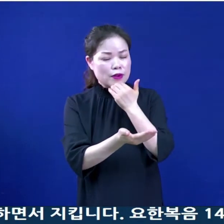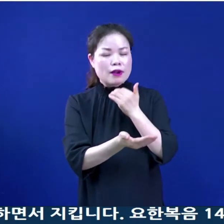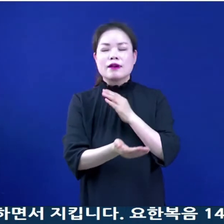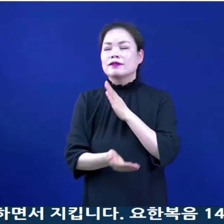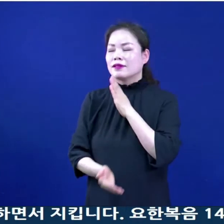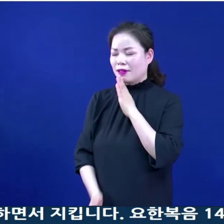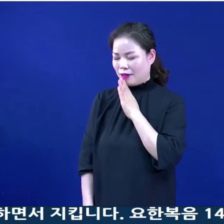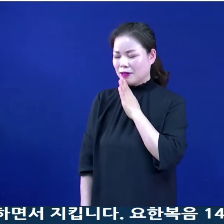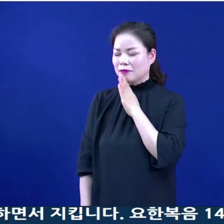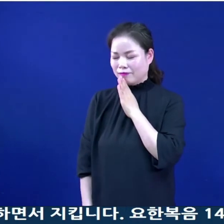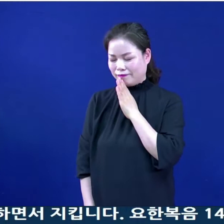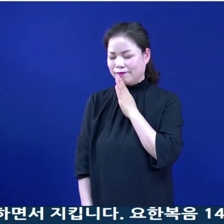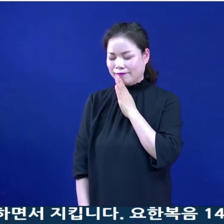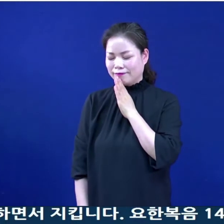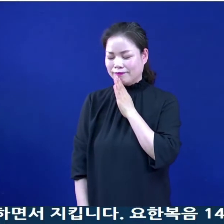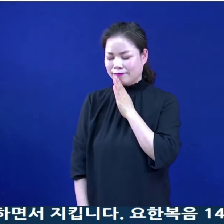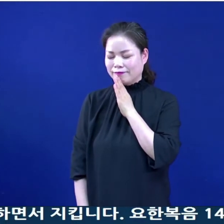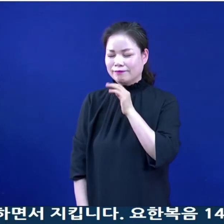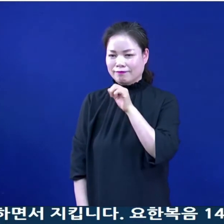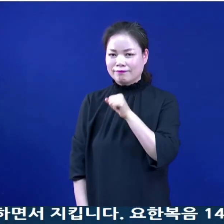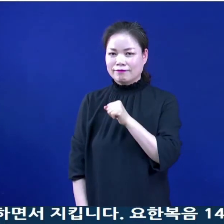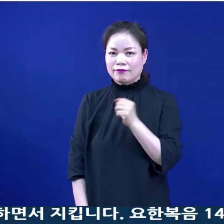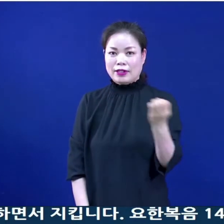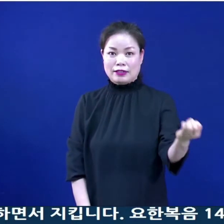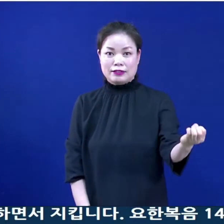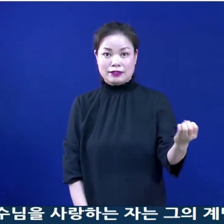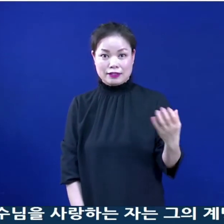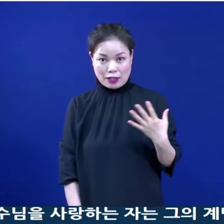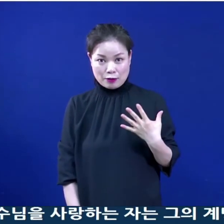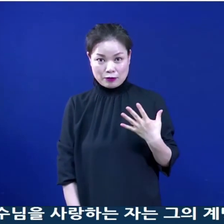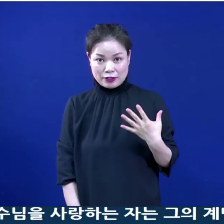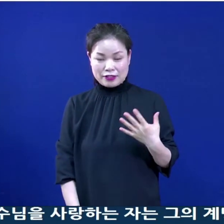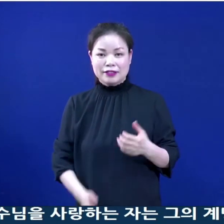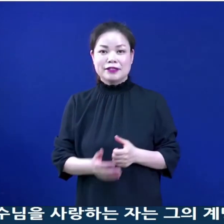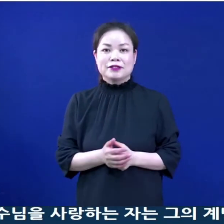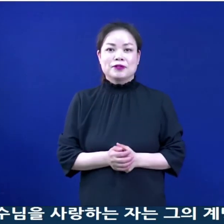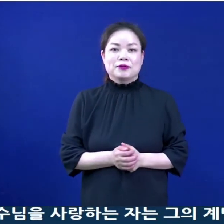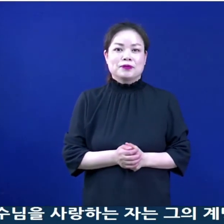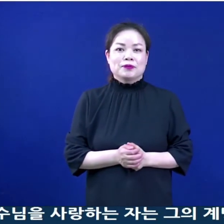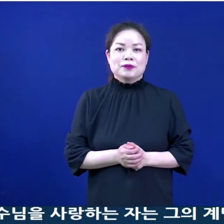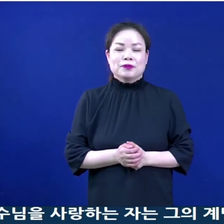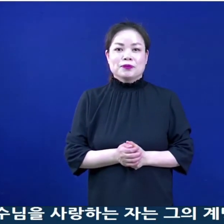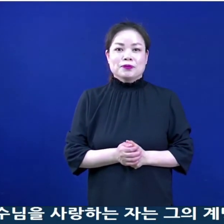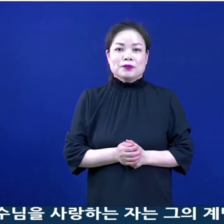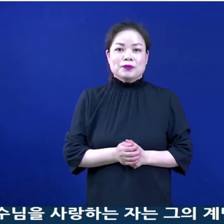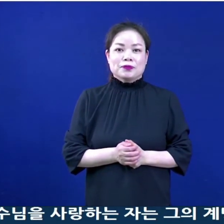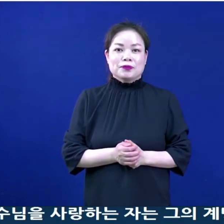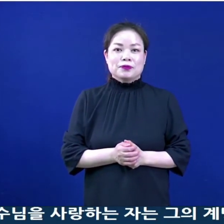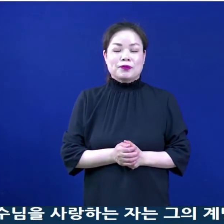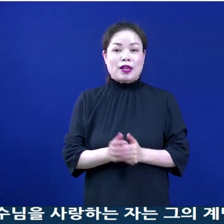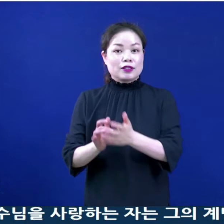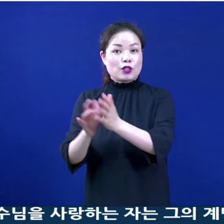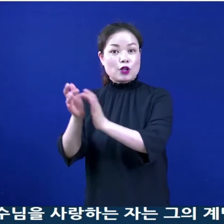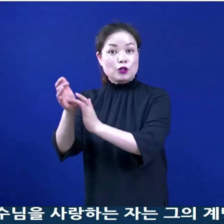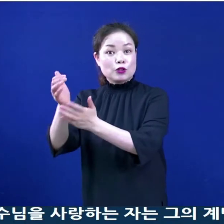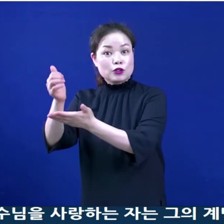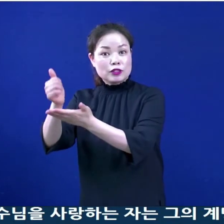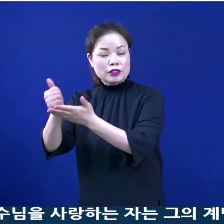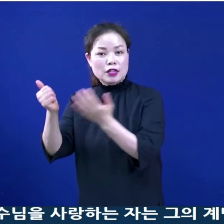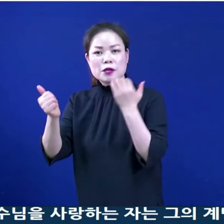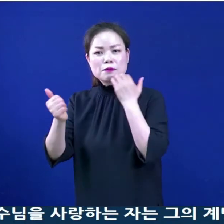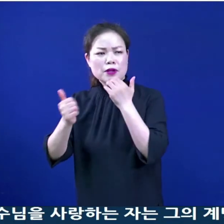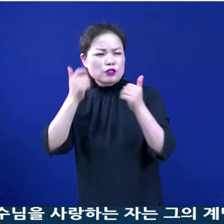네 그러하외다 라고 답을 하고 있었습니다. 자, 예수님께서